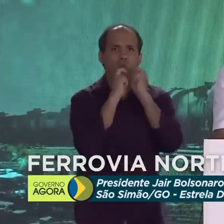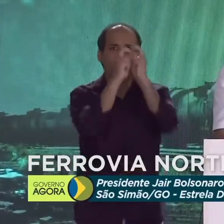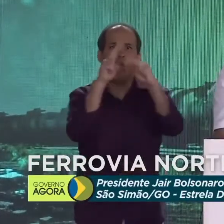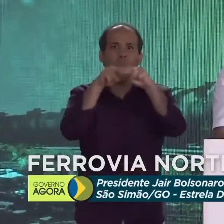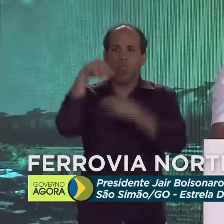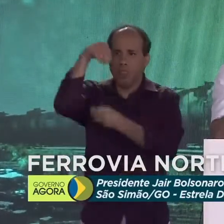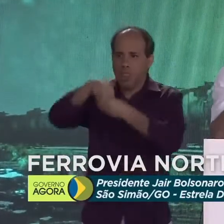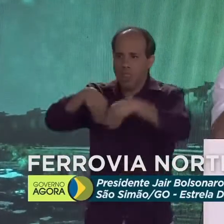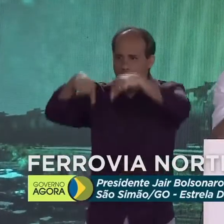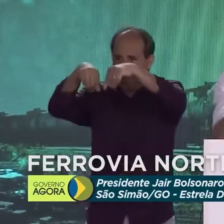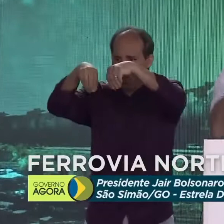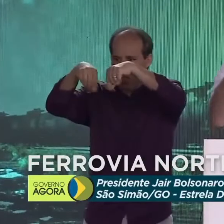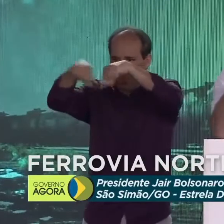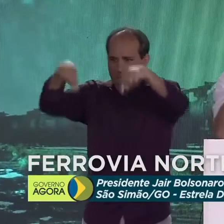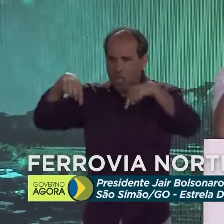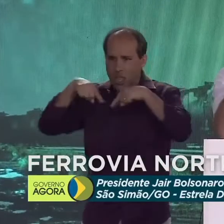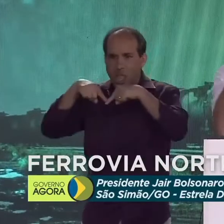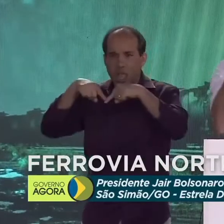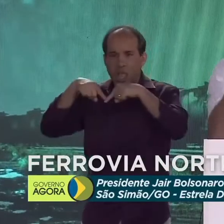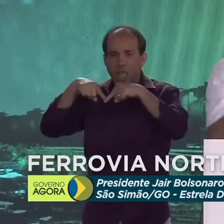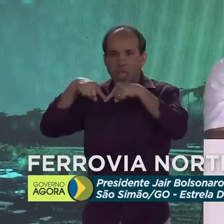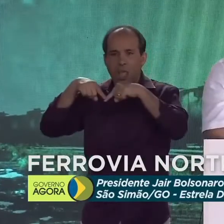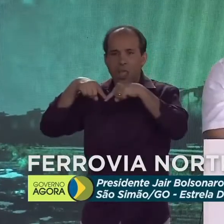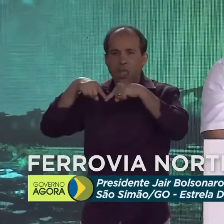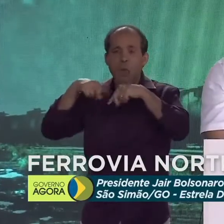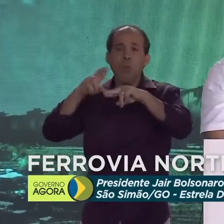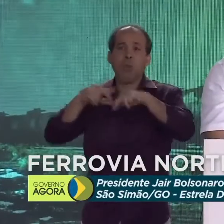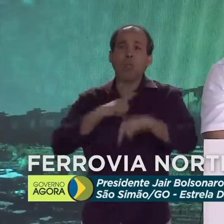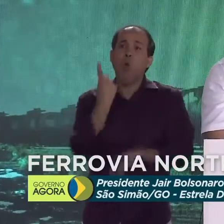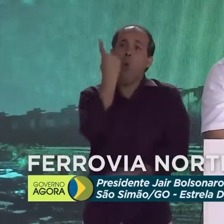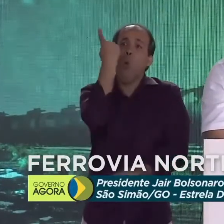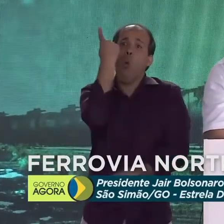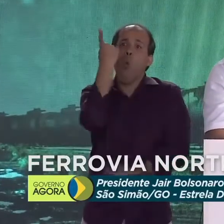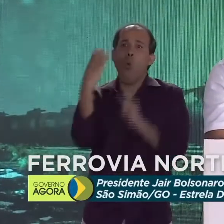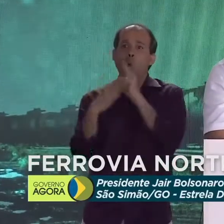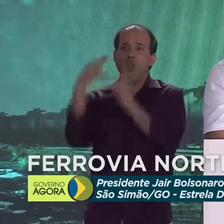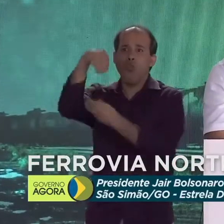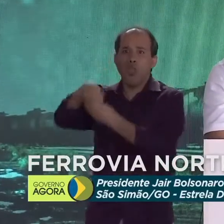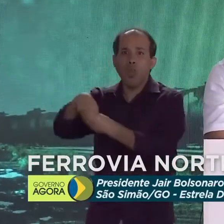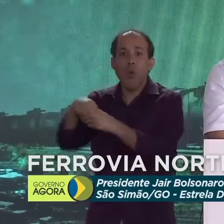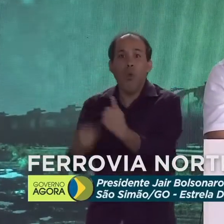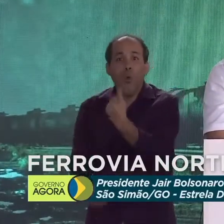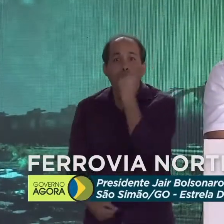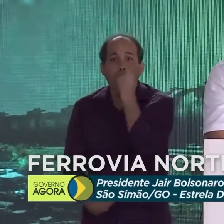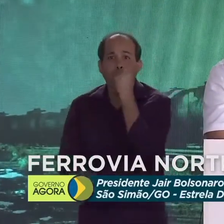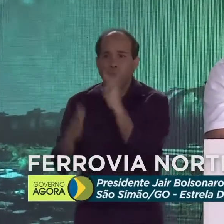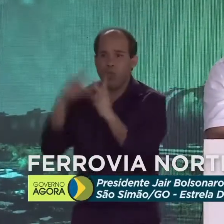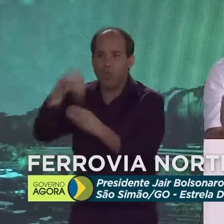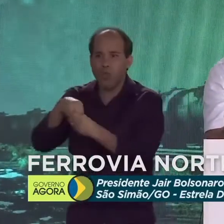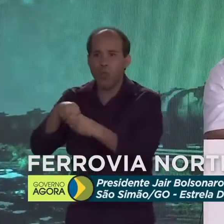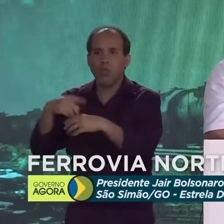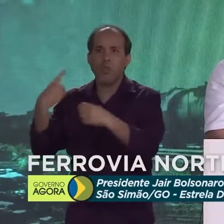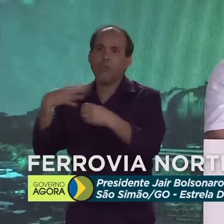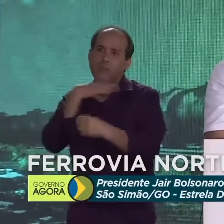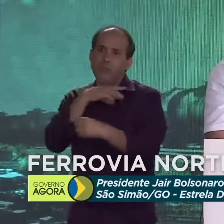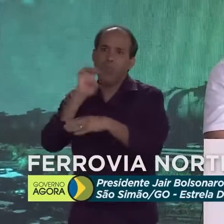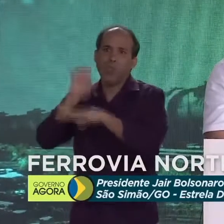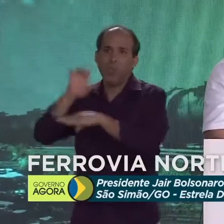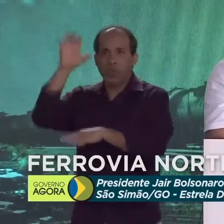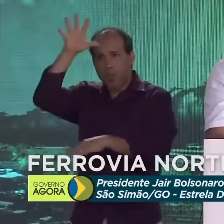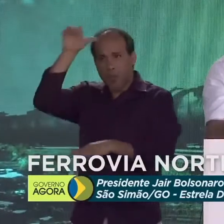dentro de uma reserva que tem apenas um índio dentro dela, como em Mato Grosso. Que país é